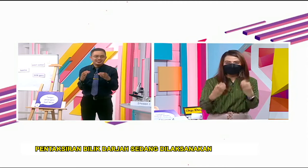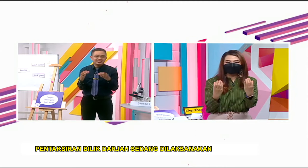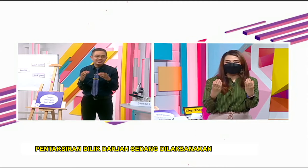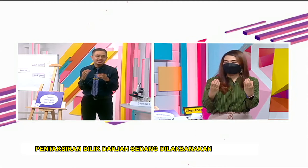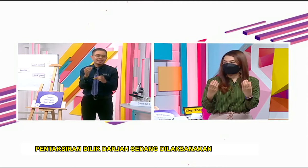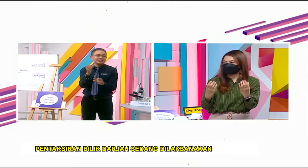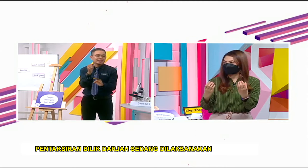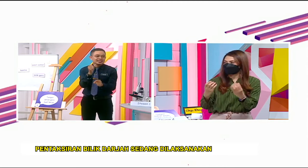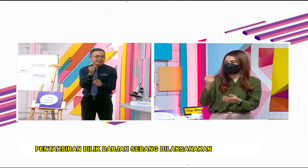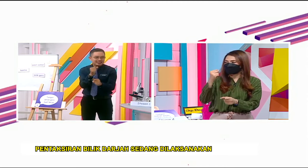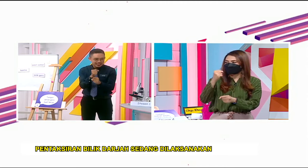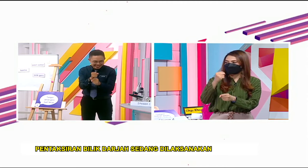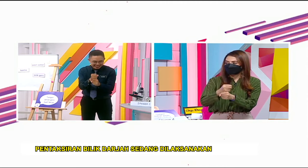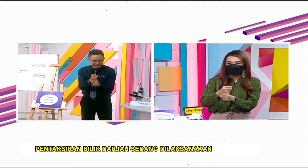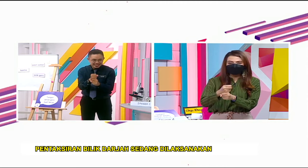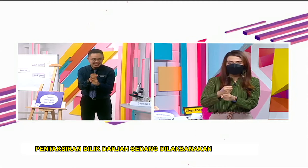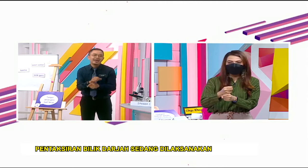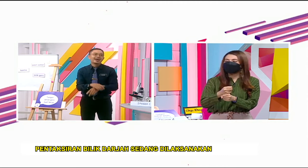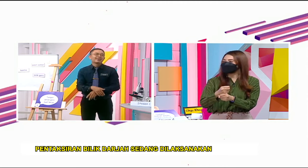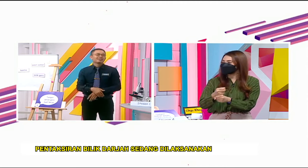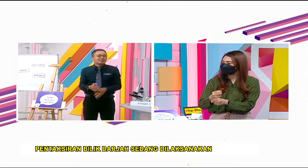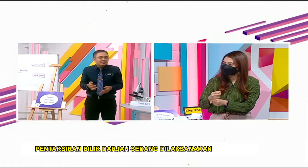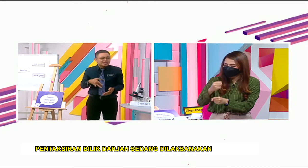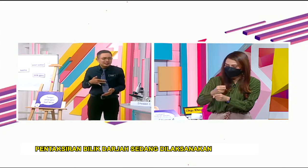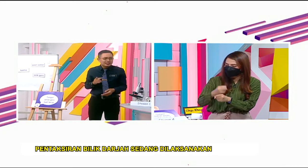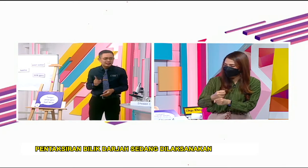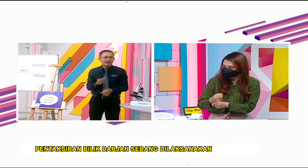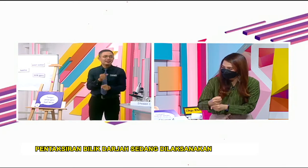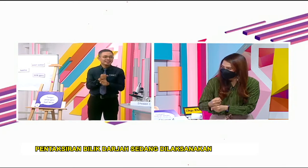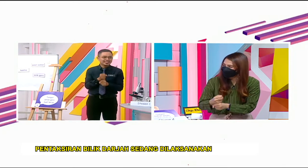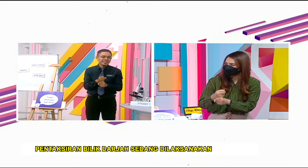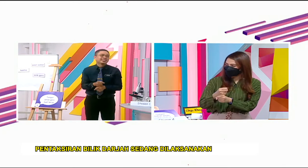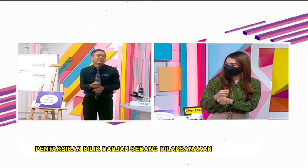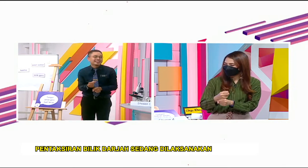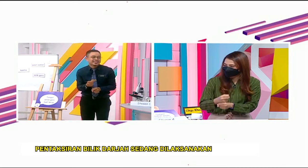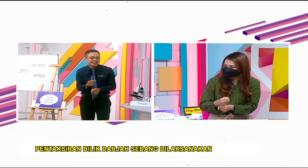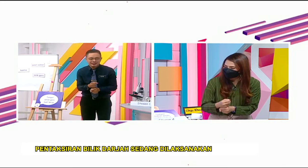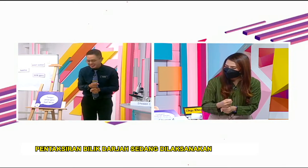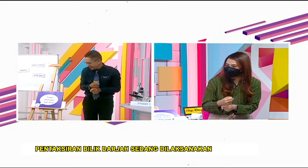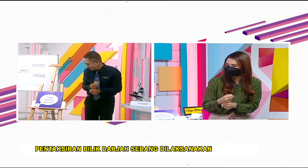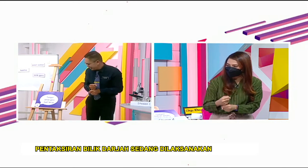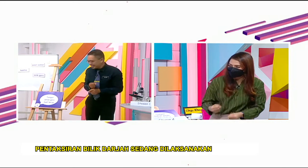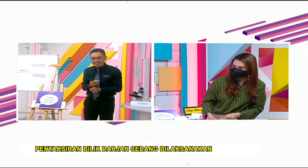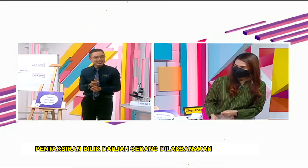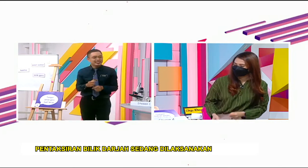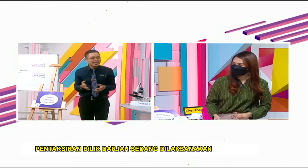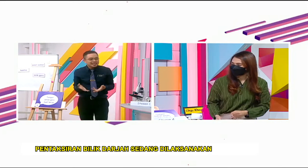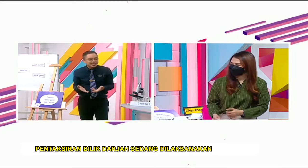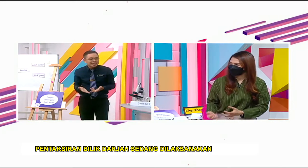Buat. Kerja. Kerja. Macam tumbuk lesung. Kerja tumbuk lesung. Okey. Di